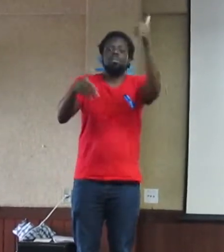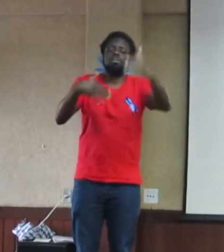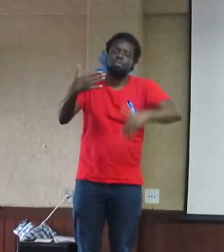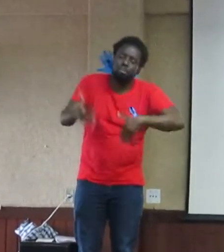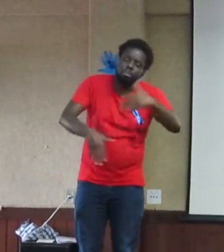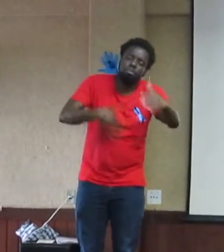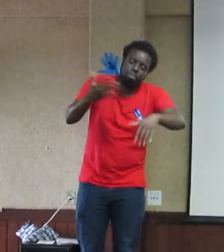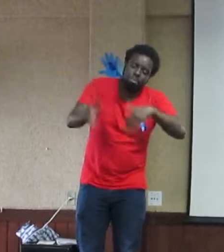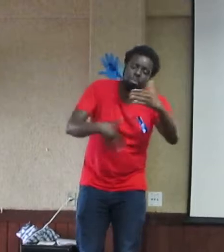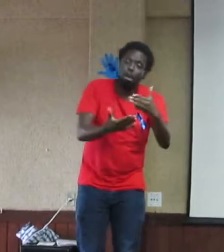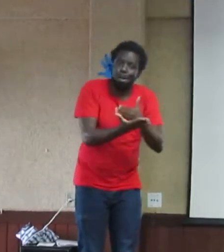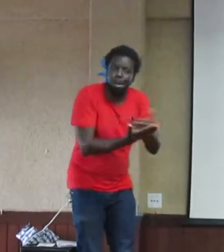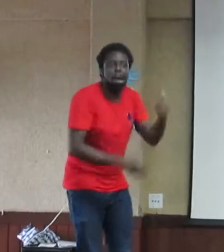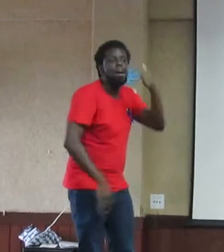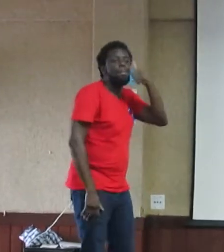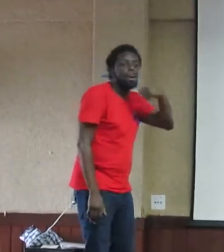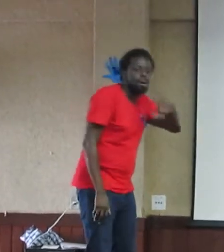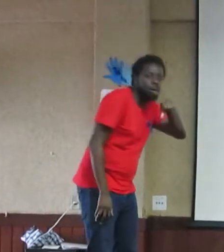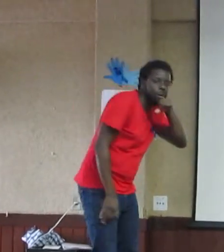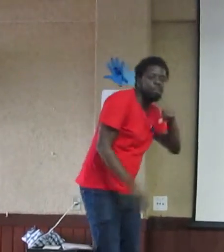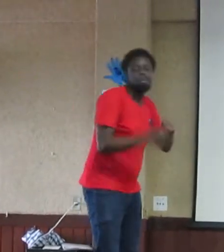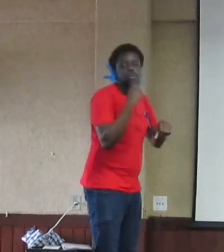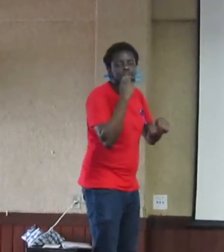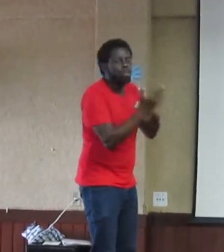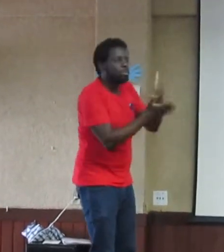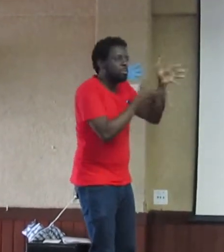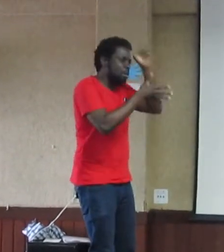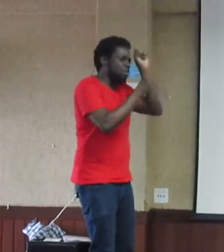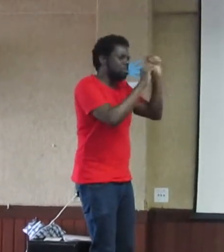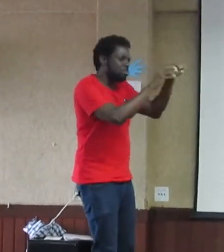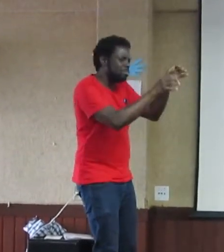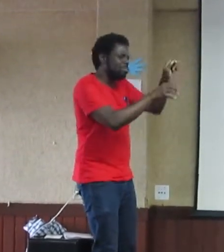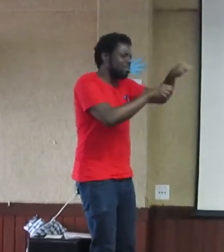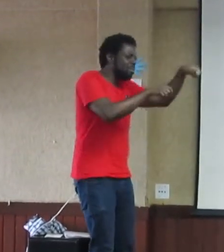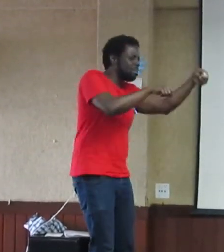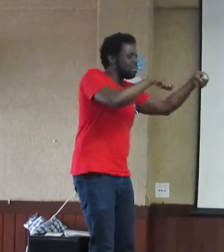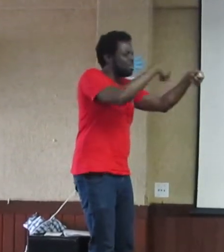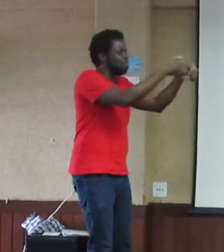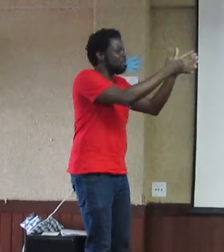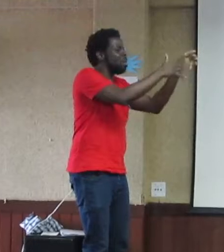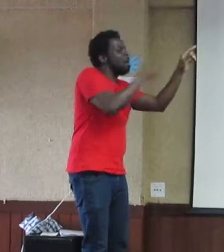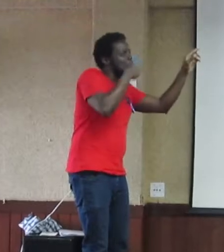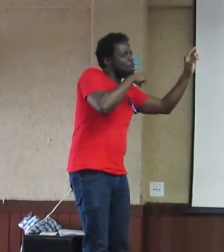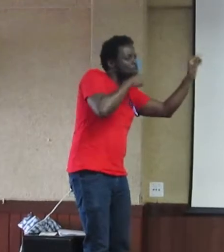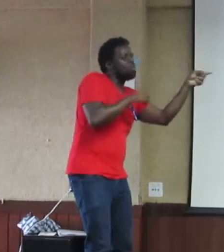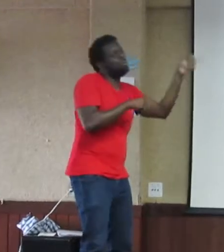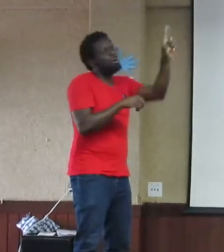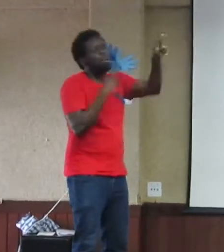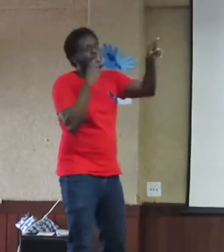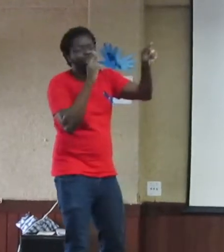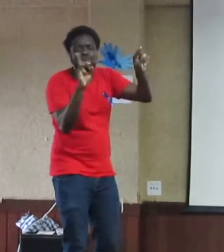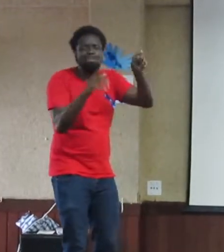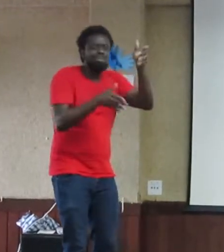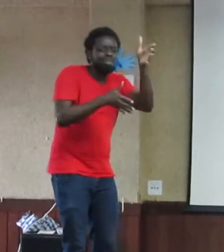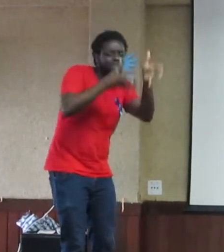dos meios comunicativos, jornais, televisão, e eu nunca soube de nenhuma informação. Pedia sempre a minha mãe para aprender um